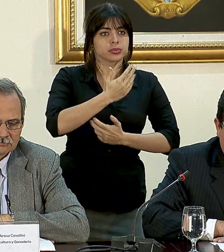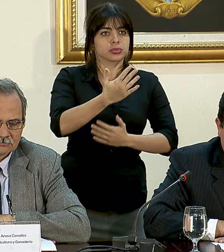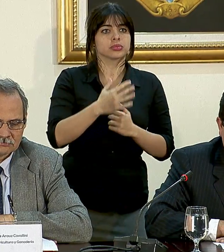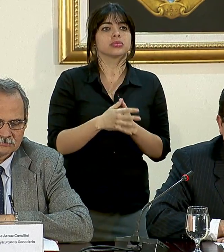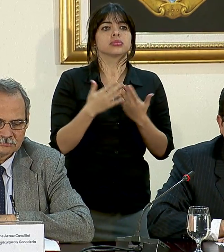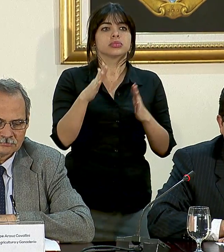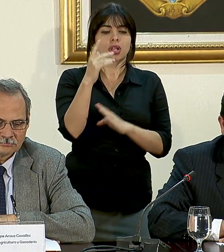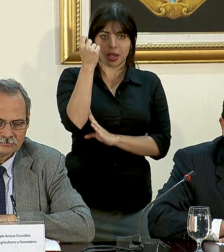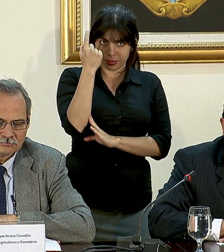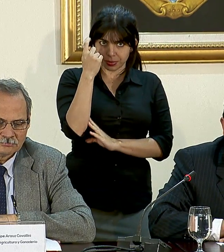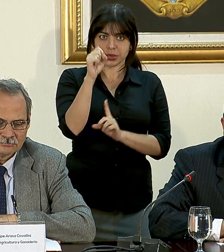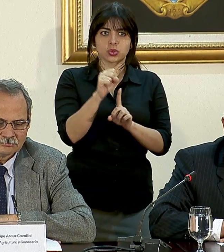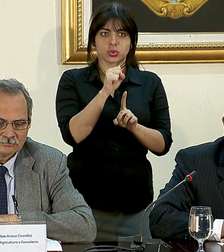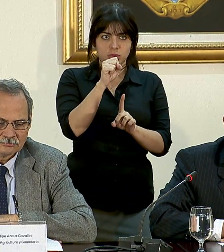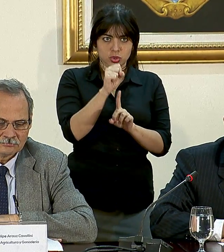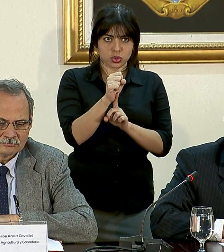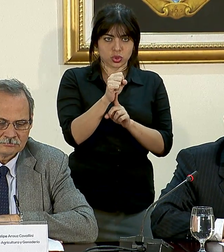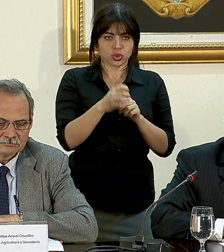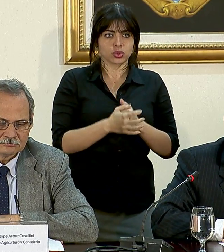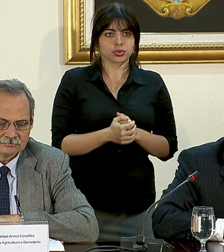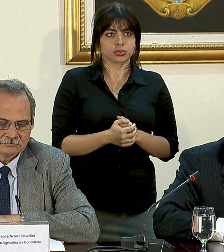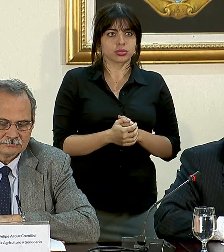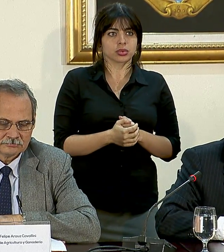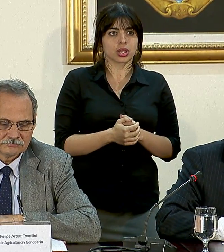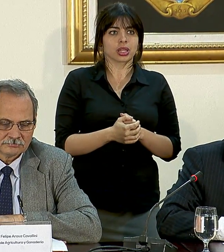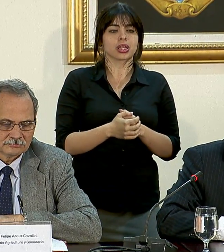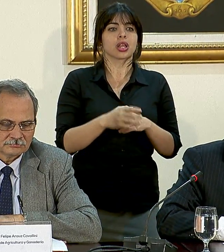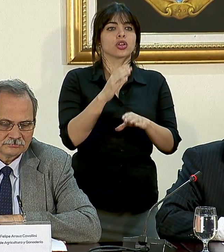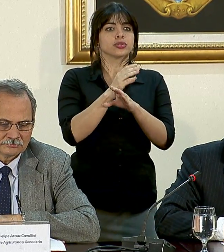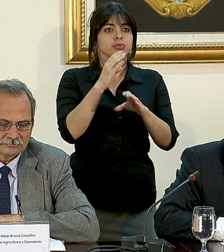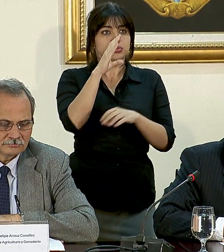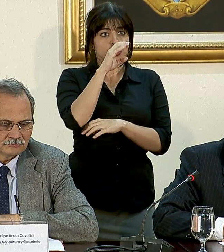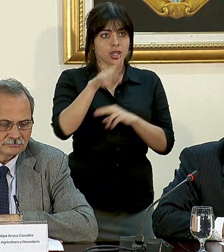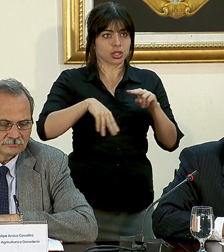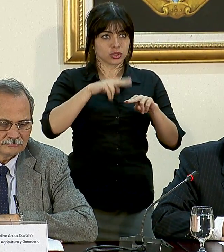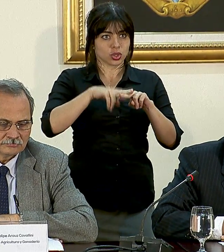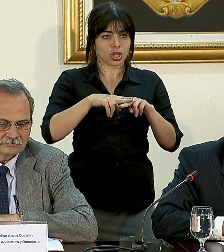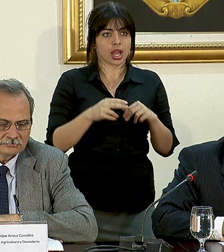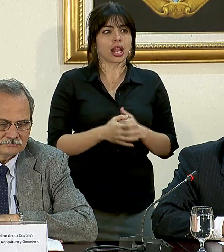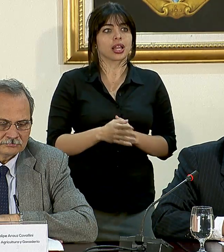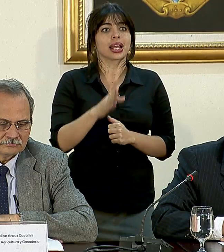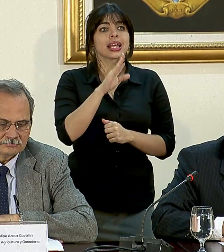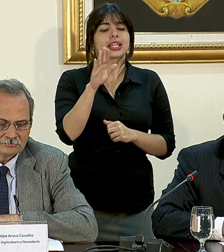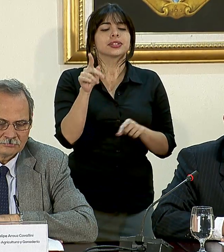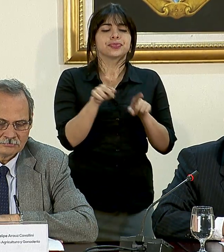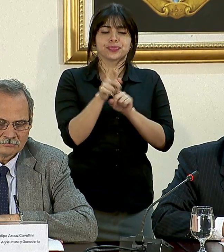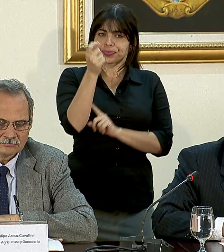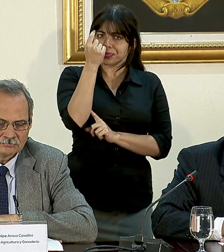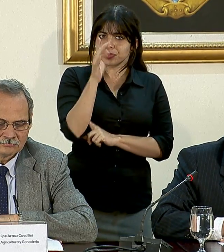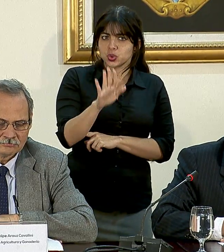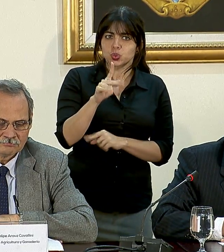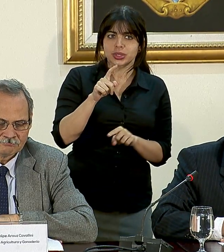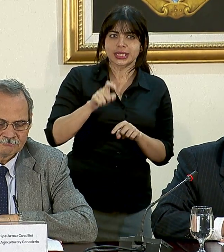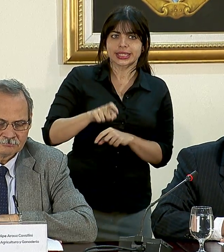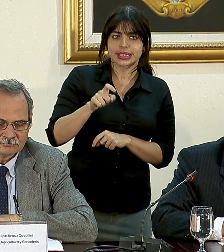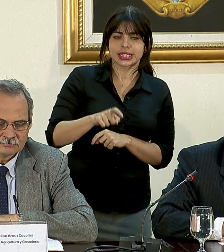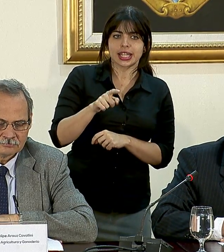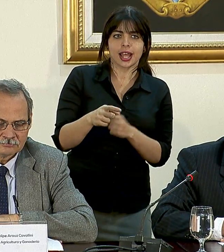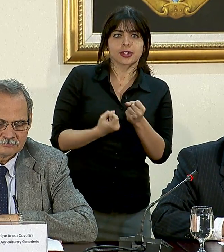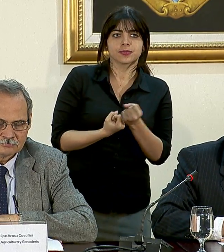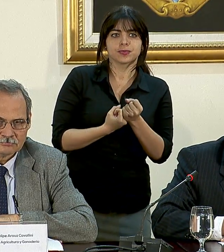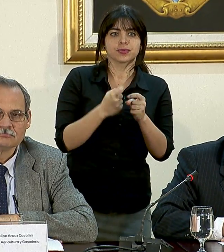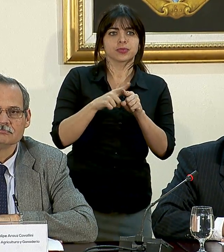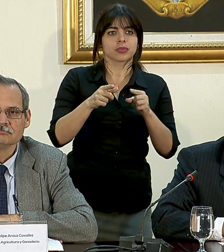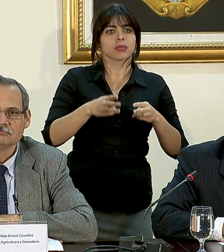que comprende la situación de los porcicultores nacionales y entiende la necesidad de impulsar